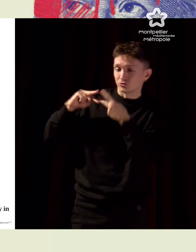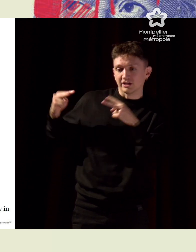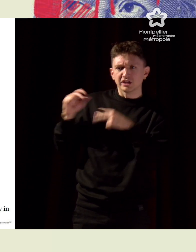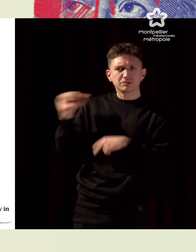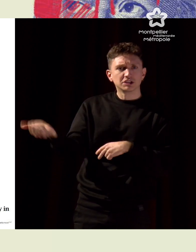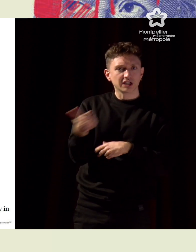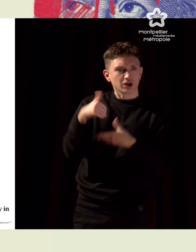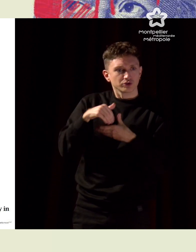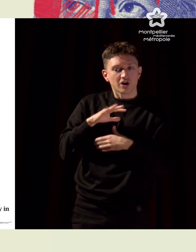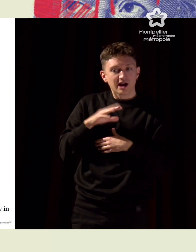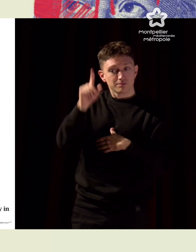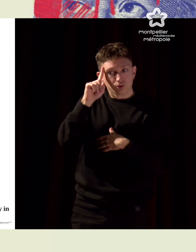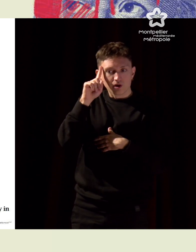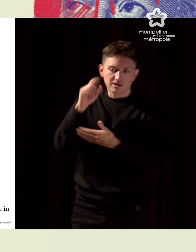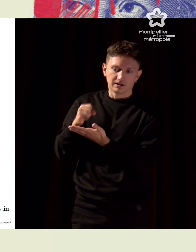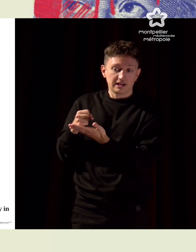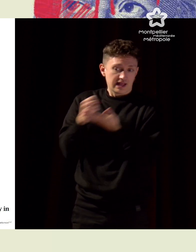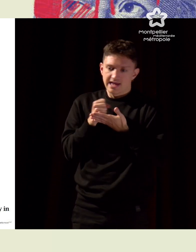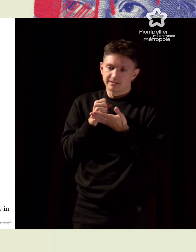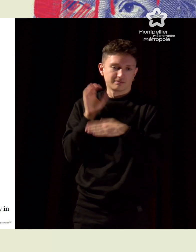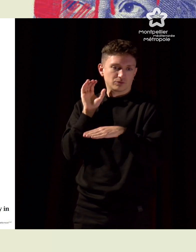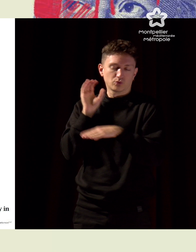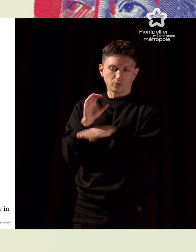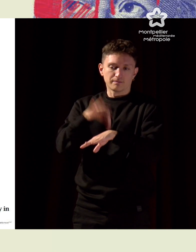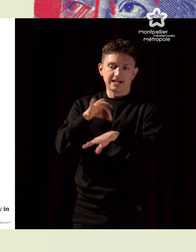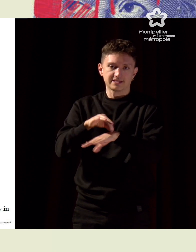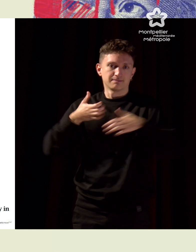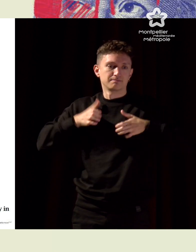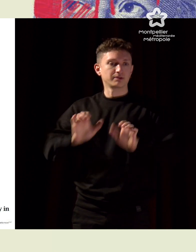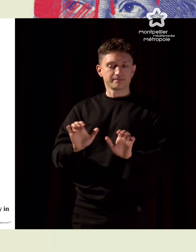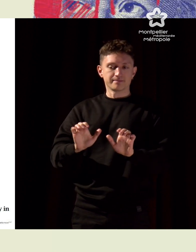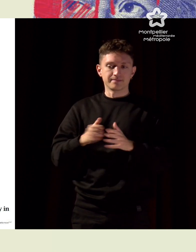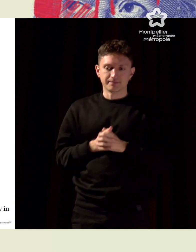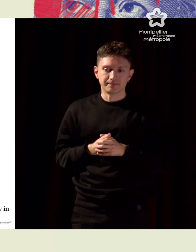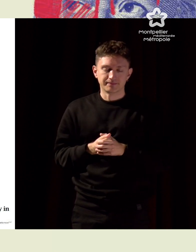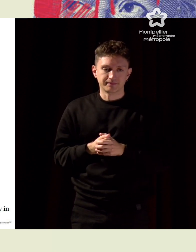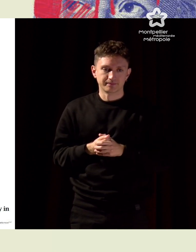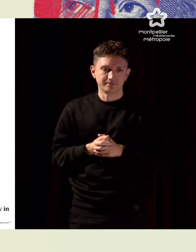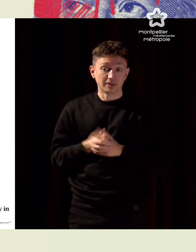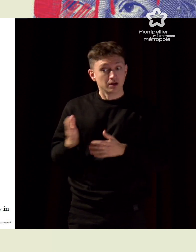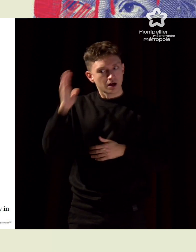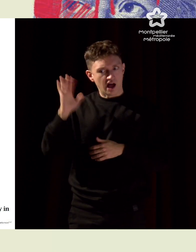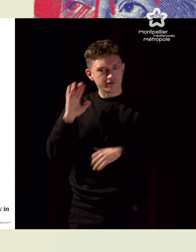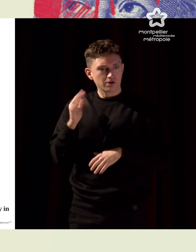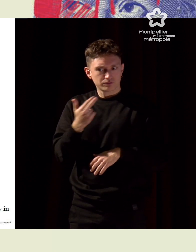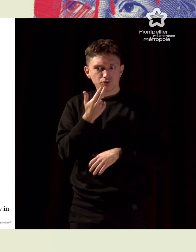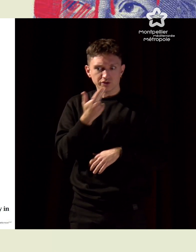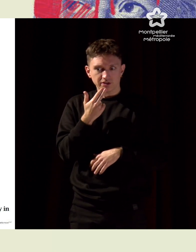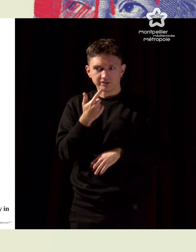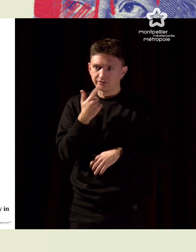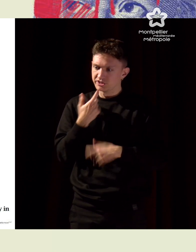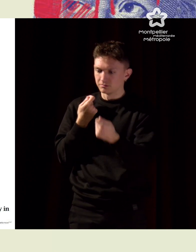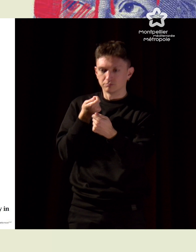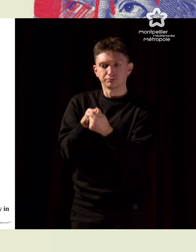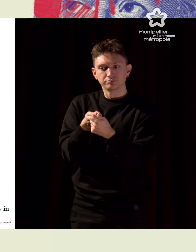d'ADN qui permettent de s'adapter à des pathogènes qui ont permis, dans le passé, de s'adapter à